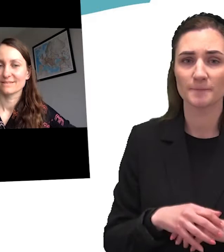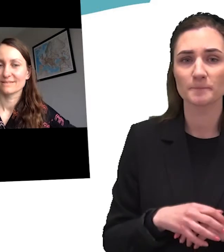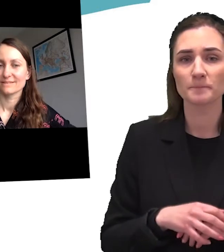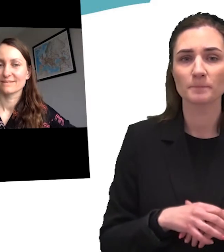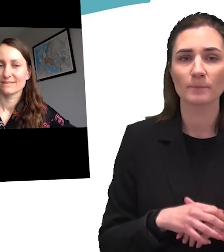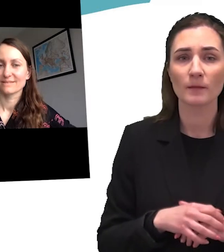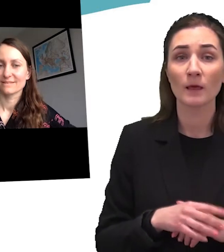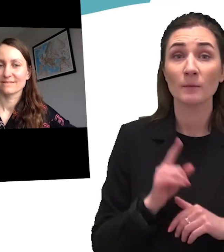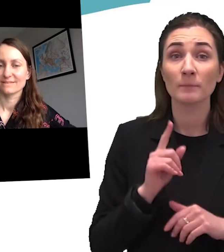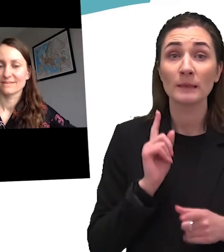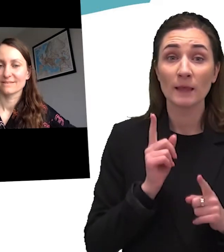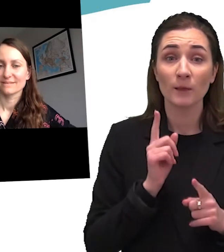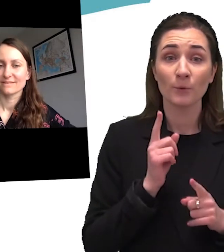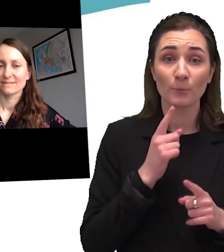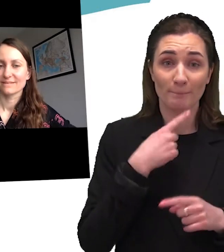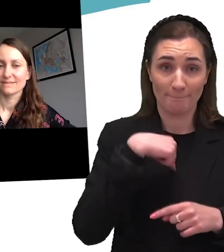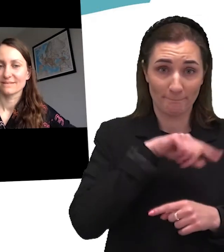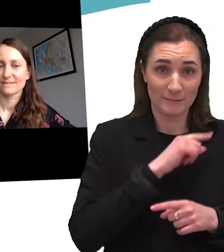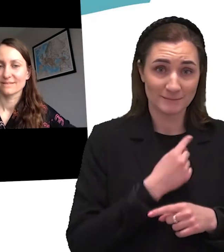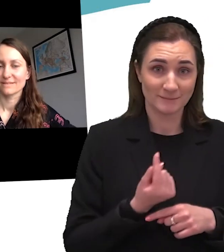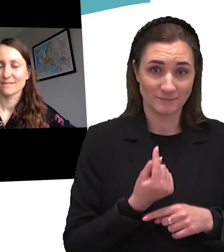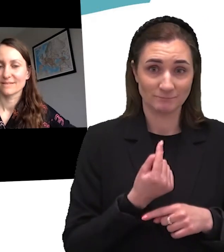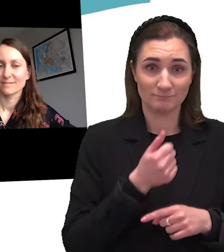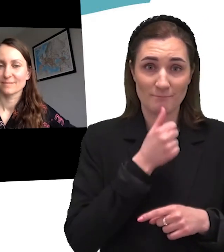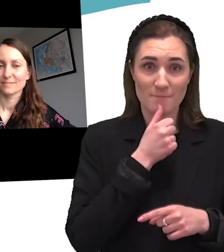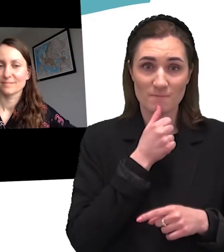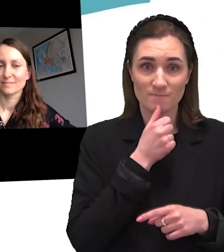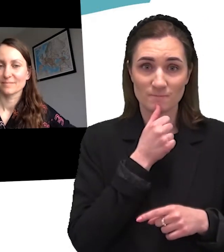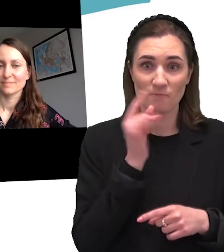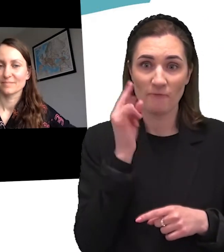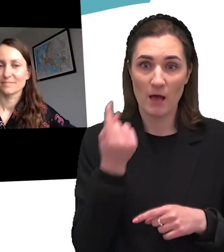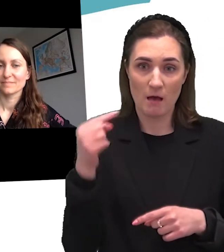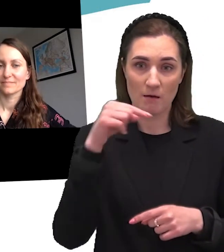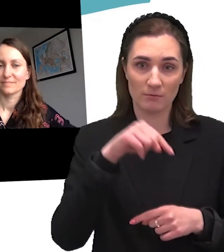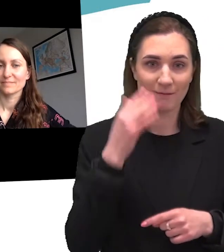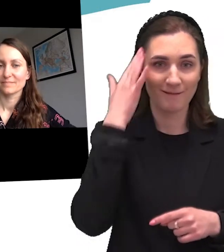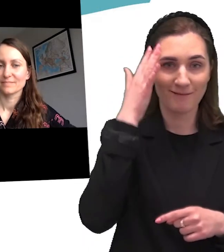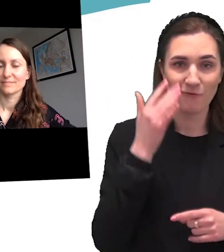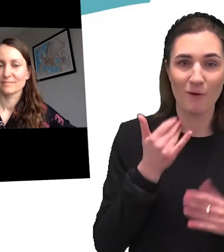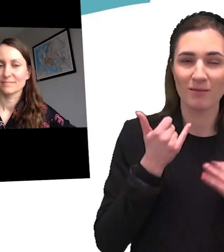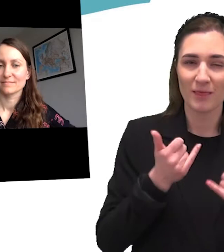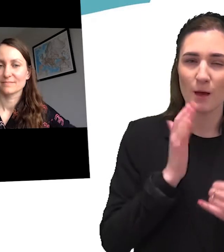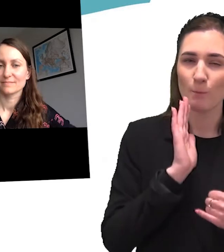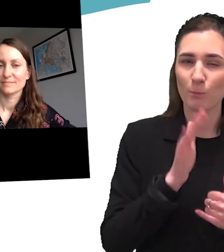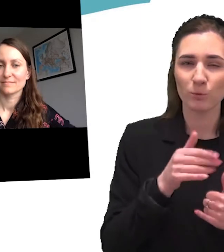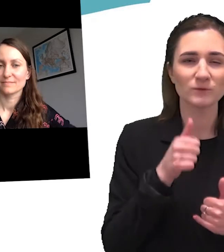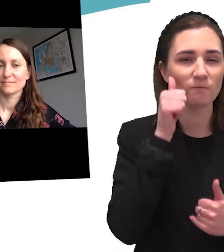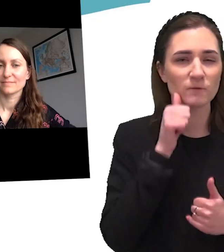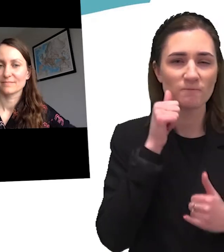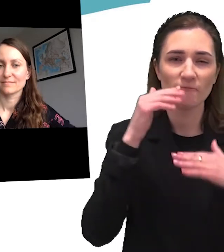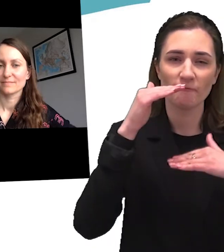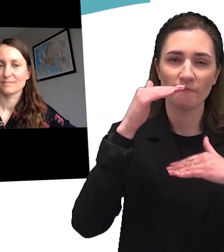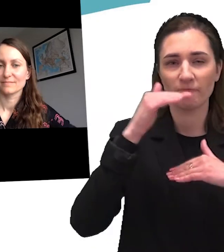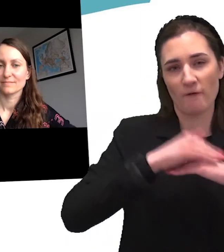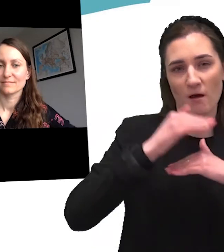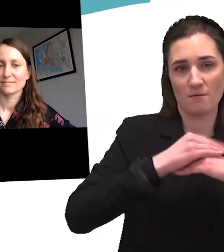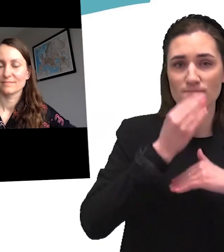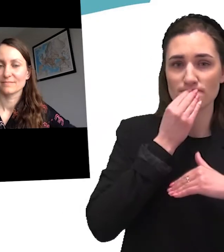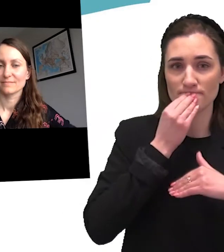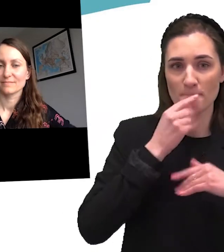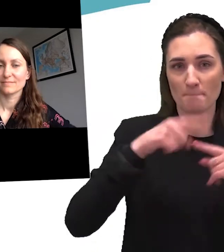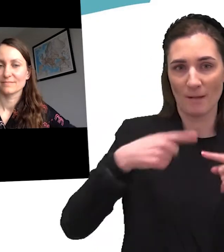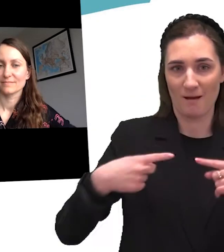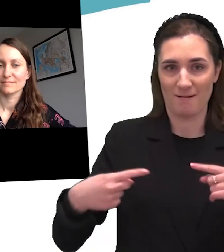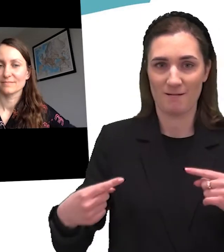pastangų įdėjau. Bet jeigu mes, tarkim, ateina vaikas, vaik galvo, tai dabar jau kai